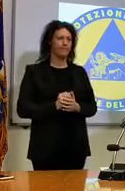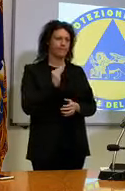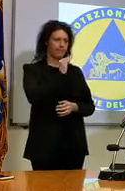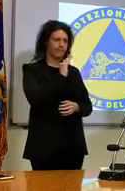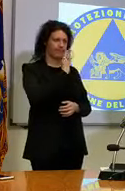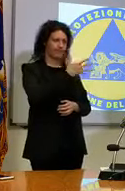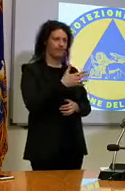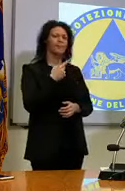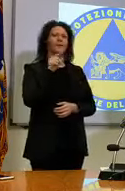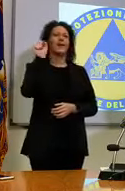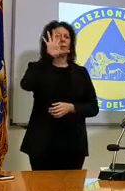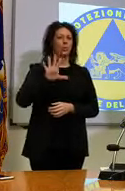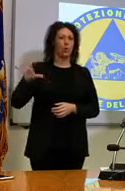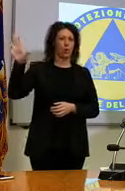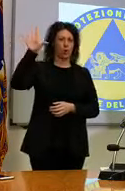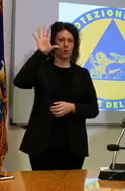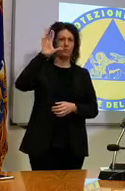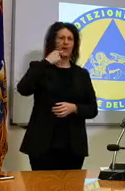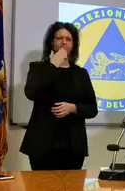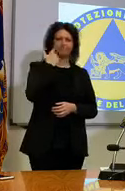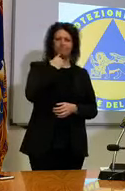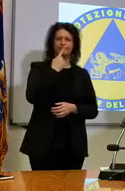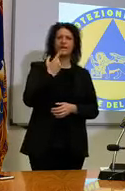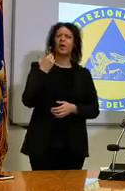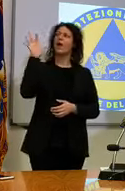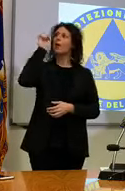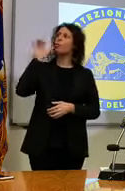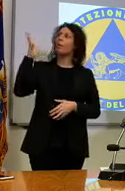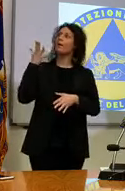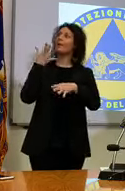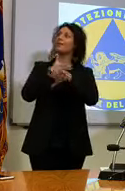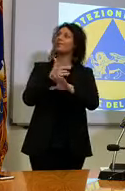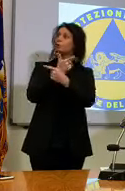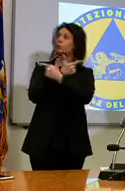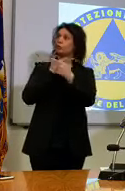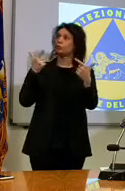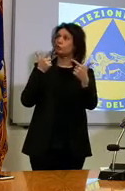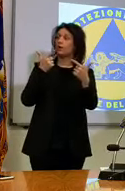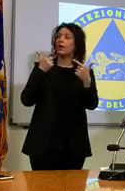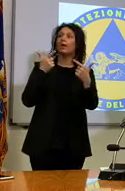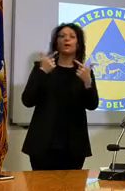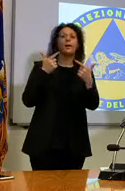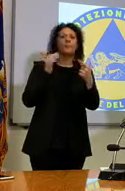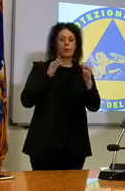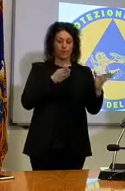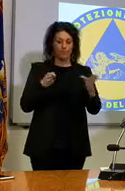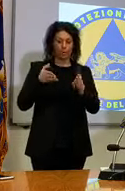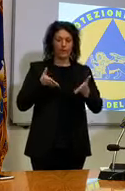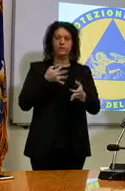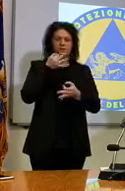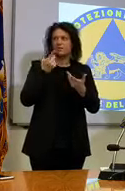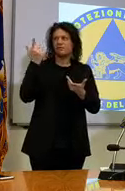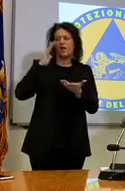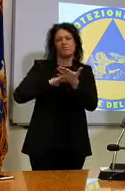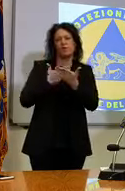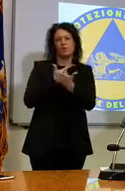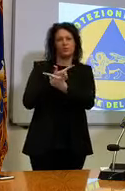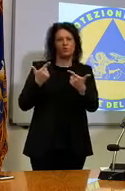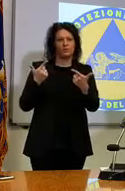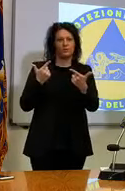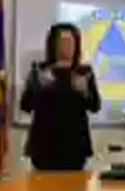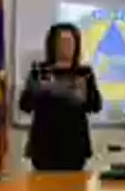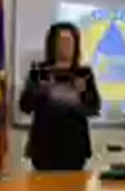riguarda l'Europa, lei ha già detto se non interviene in questo momento significa che insomma, conta poco. Si sono